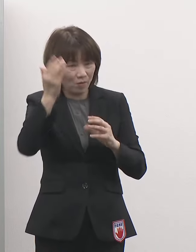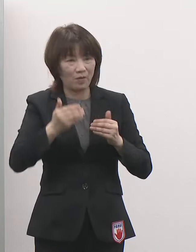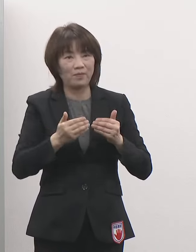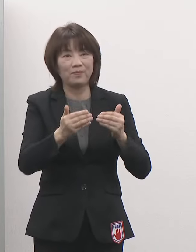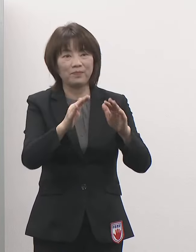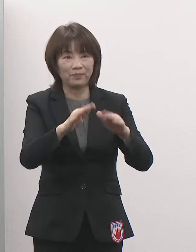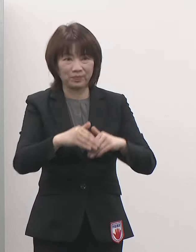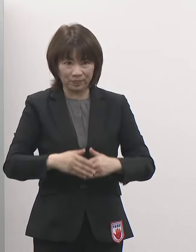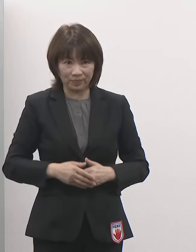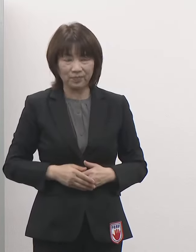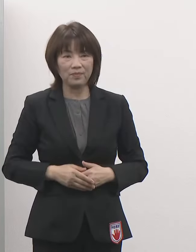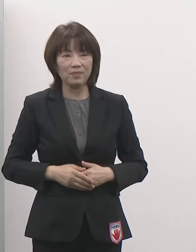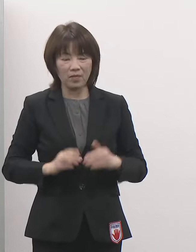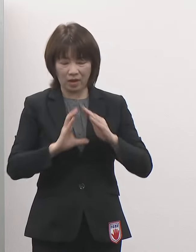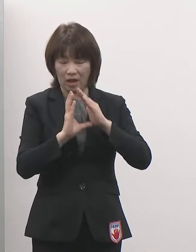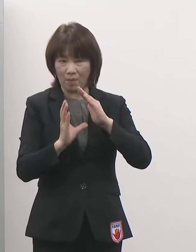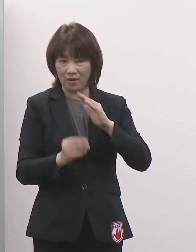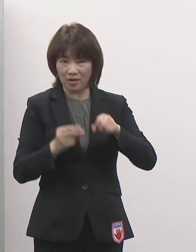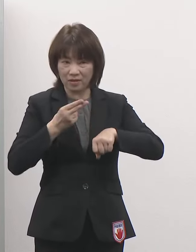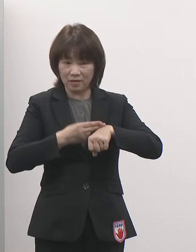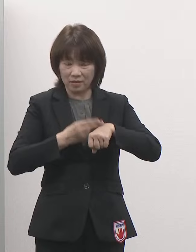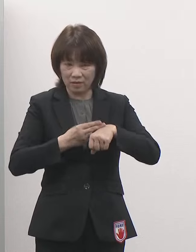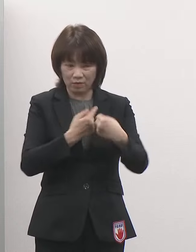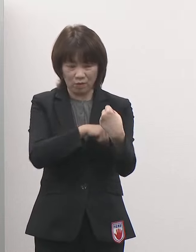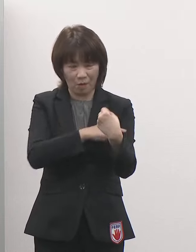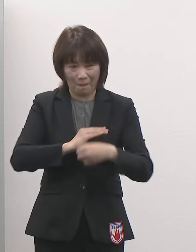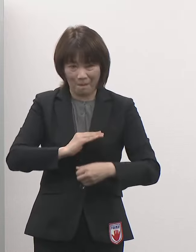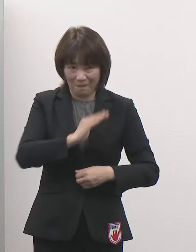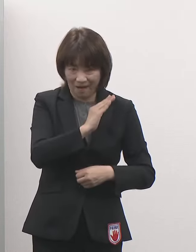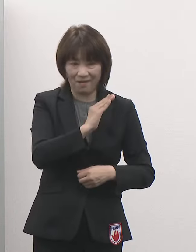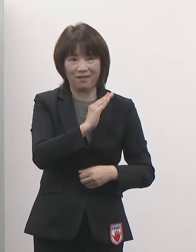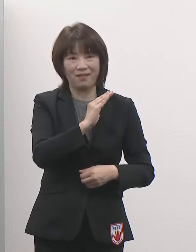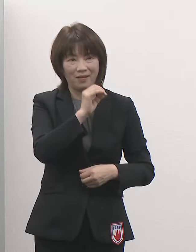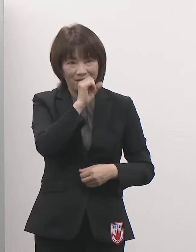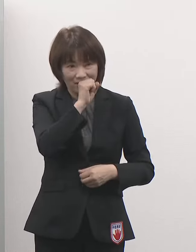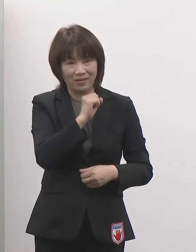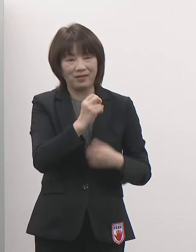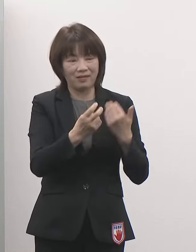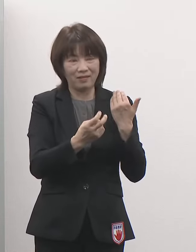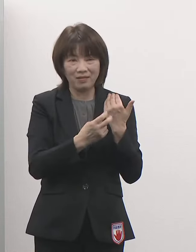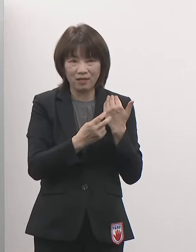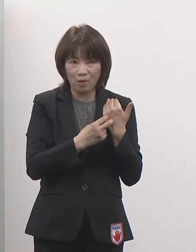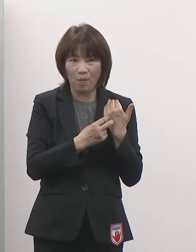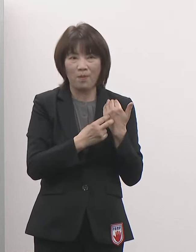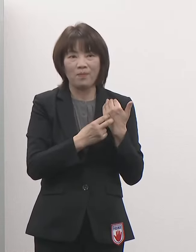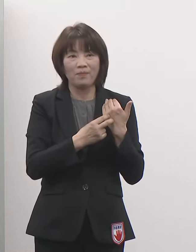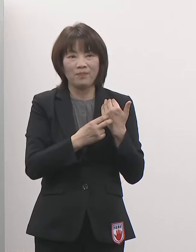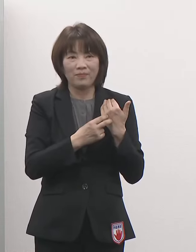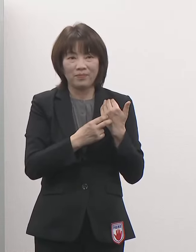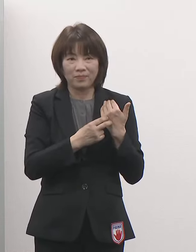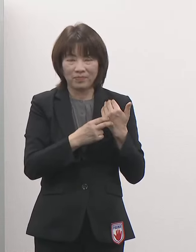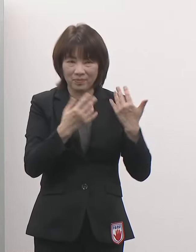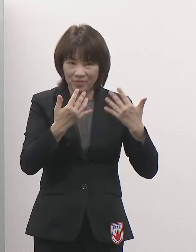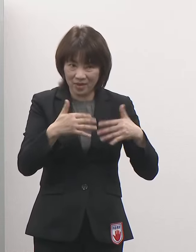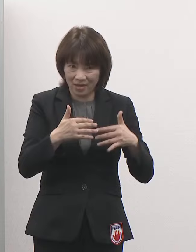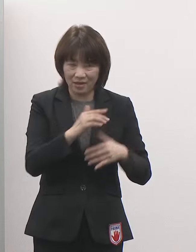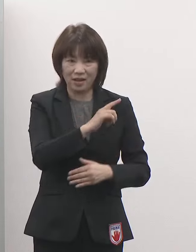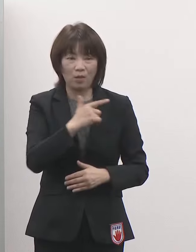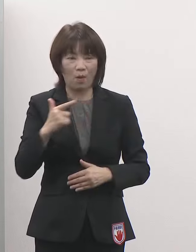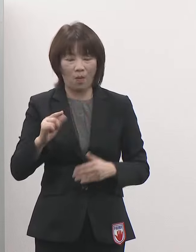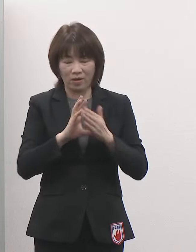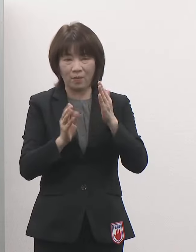まあ、本県の高い、技術力を持った、をですね、遺憾なく生かしていく意味でも、まあ、